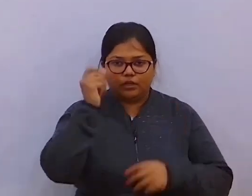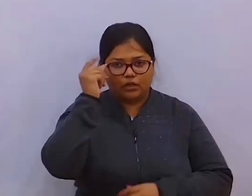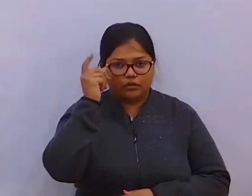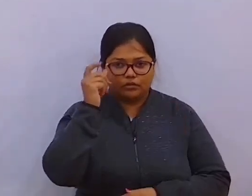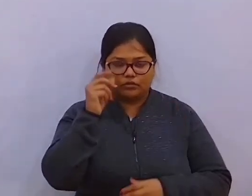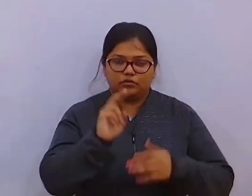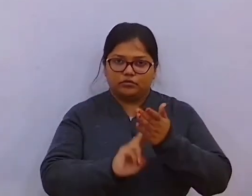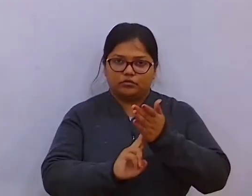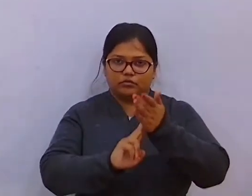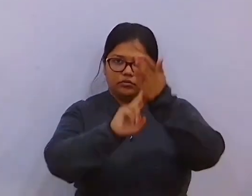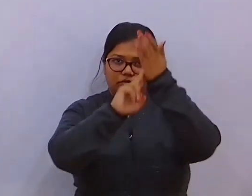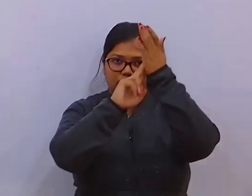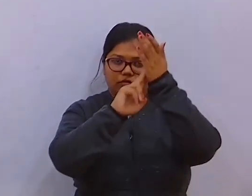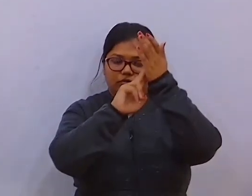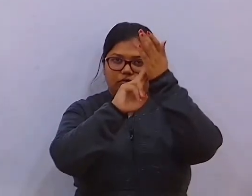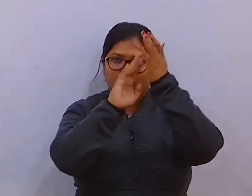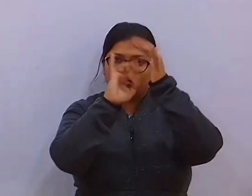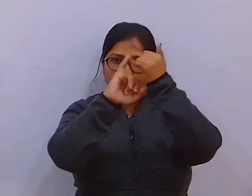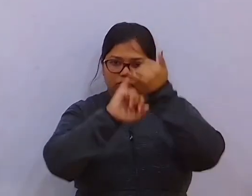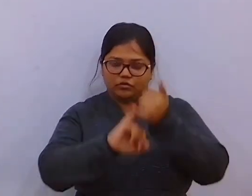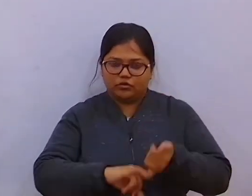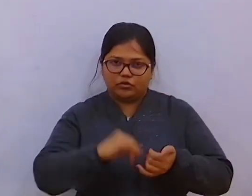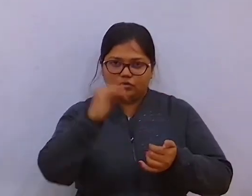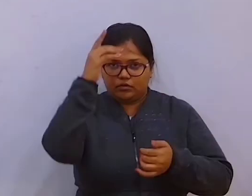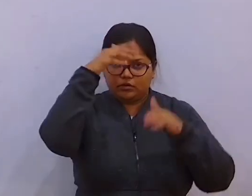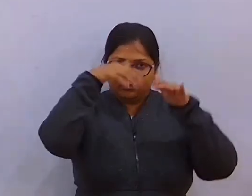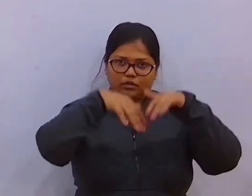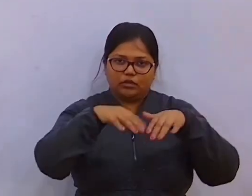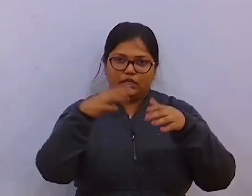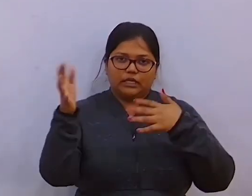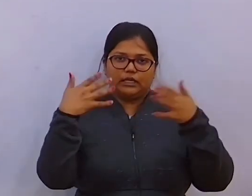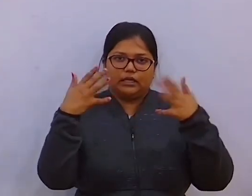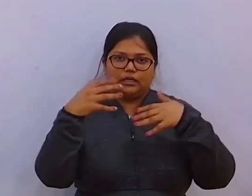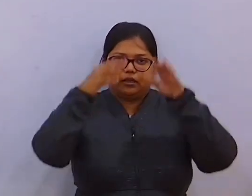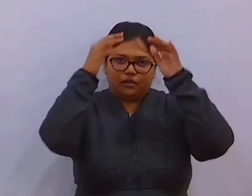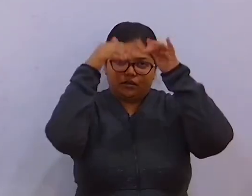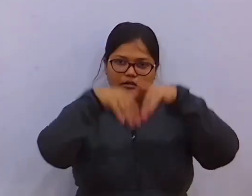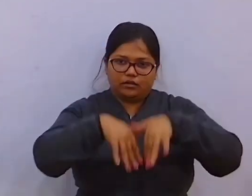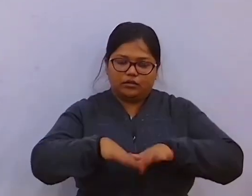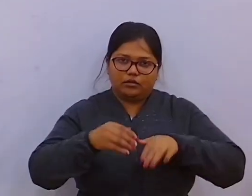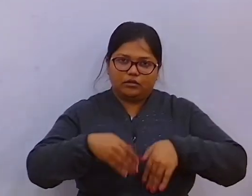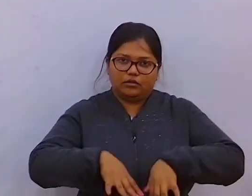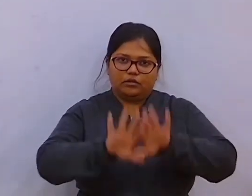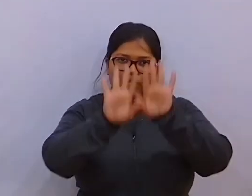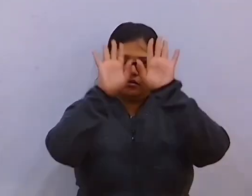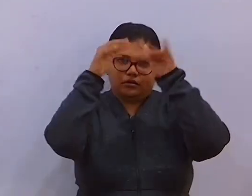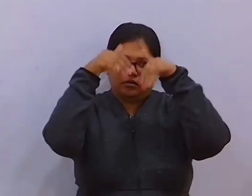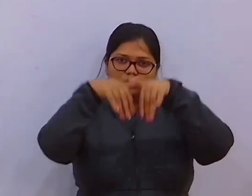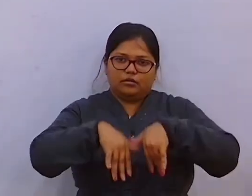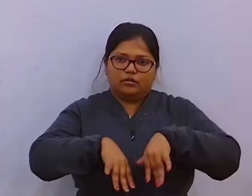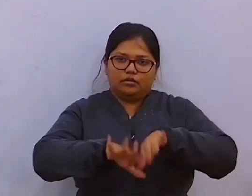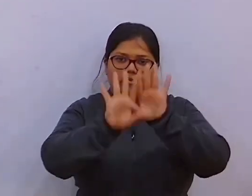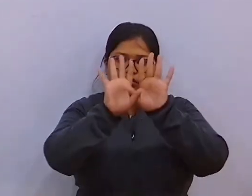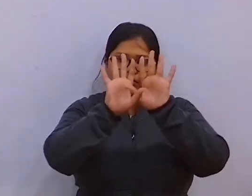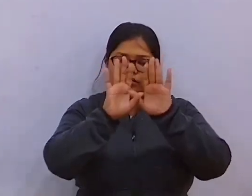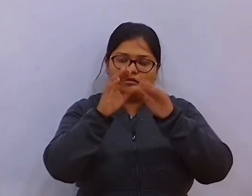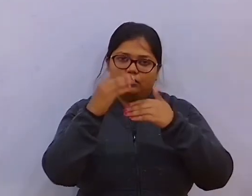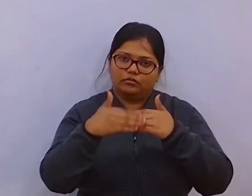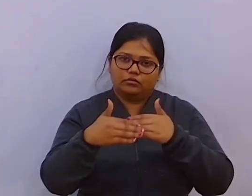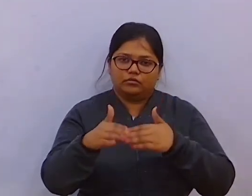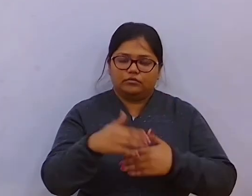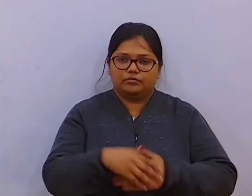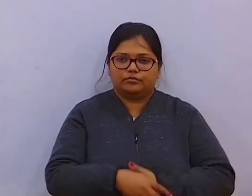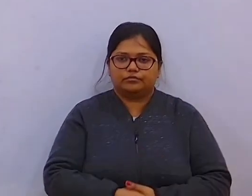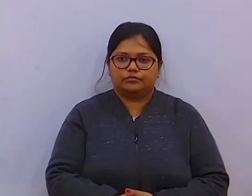ठीक है, तो ये जो पवने हैं, ये जो पवने हैं ये क्या करती हैं, ये शोभ मंडल में स्थित होती